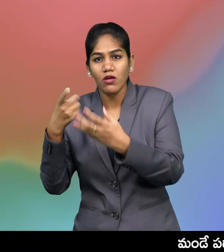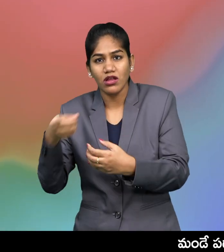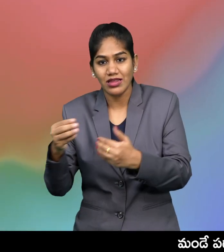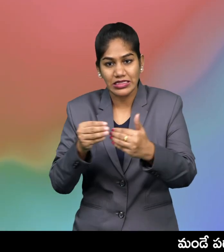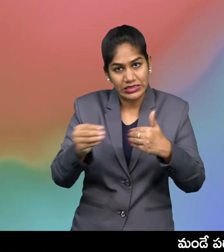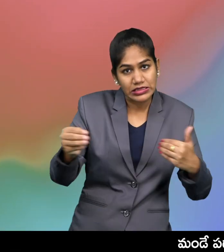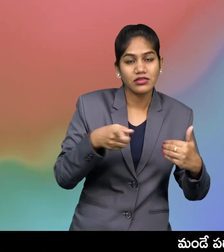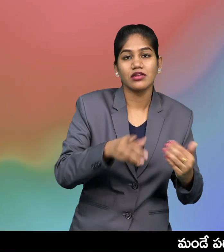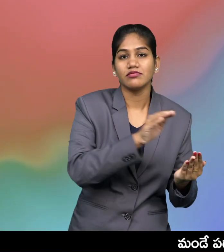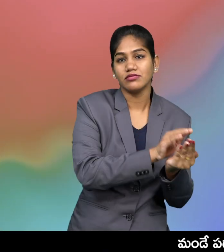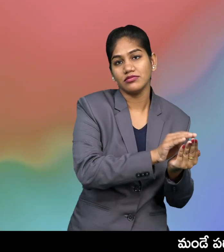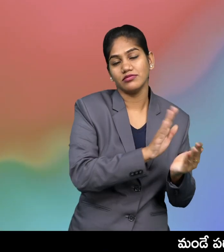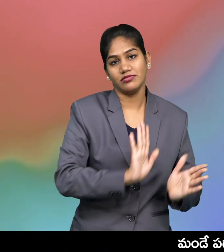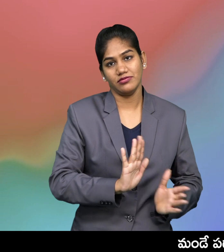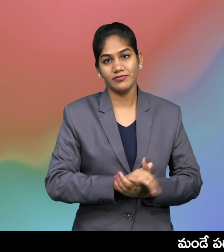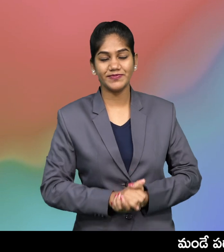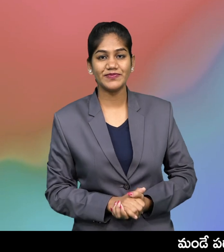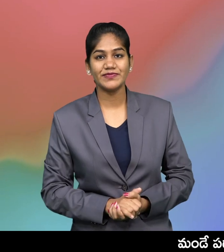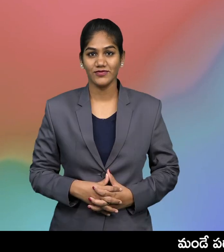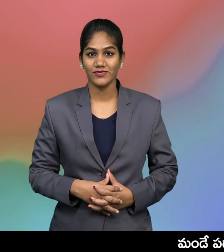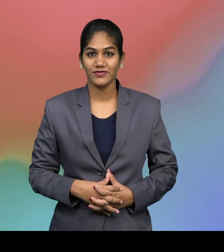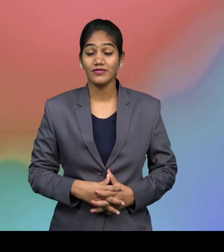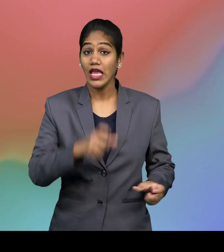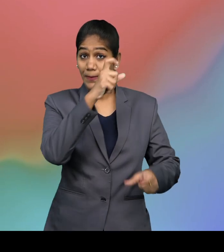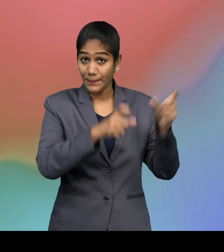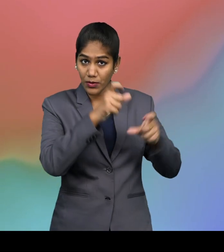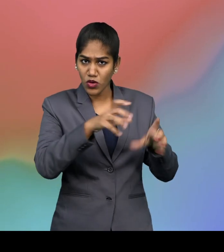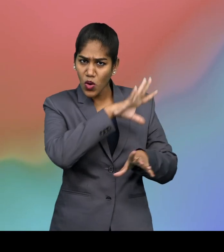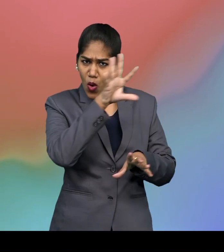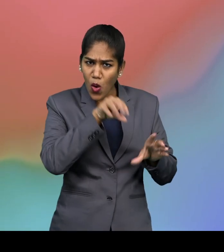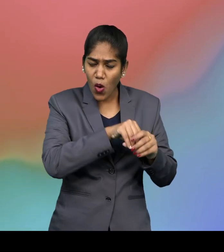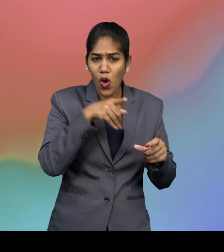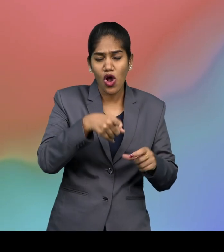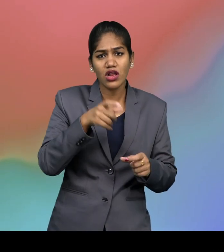తీవ్రవాద ముప్పు.